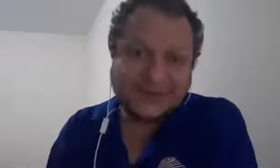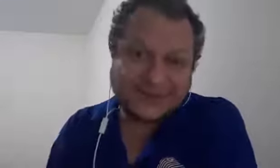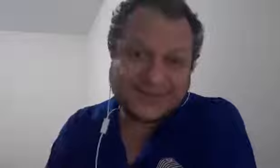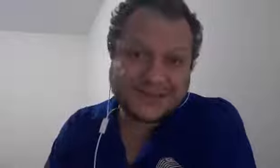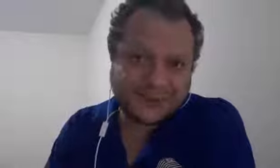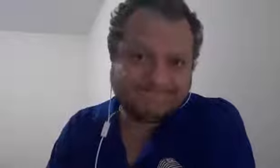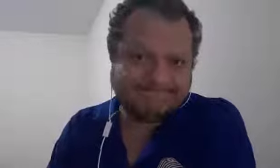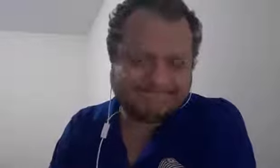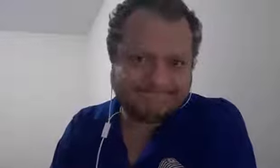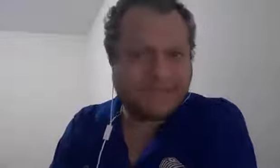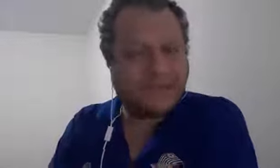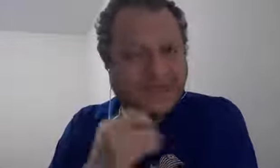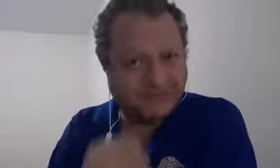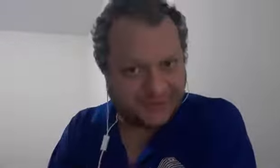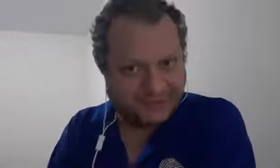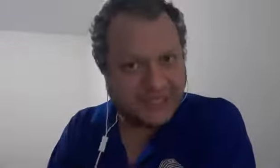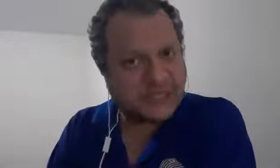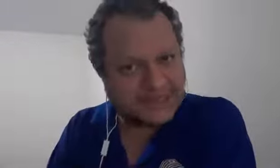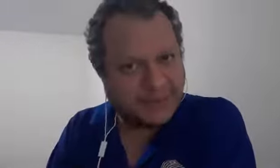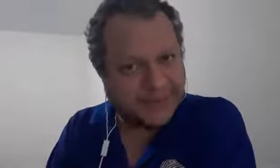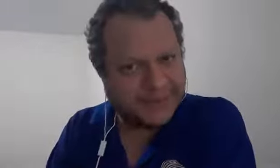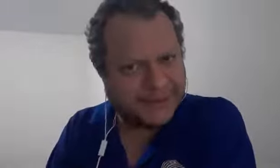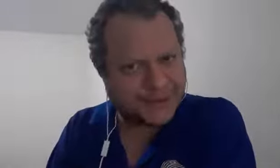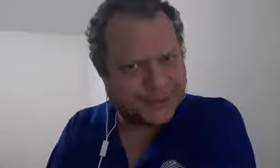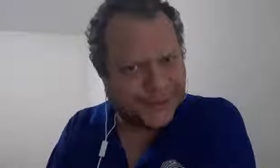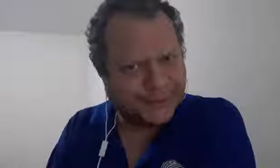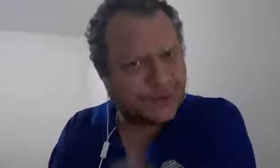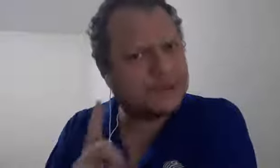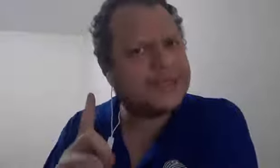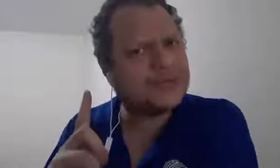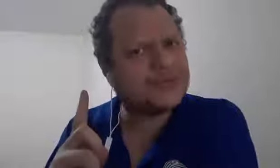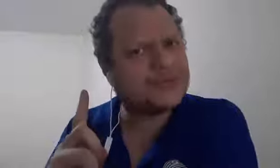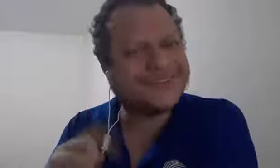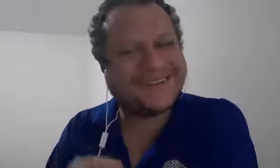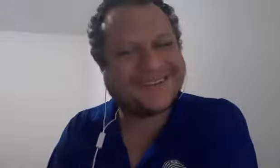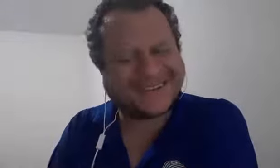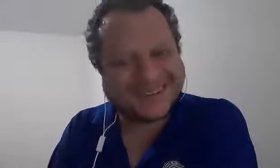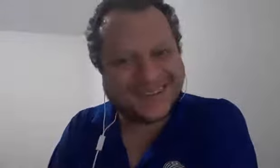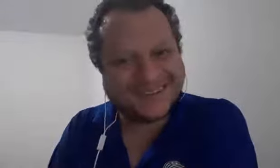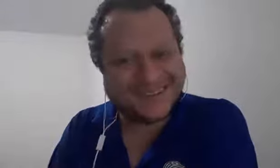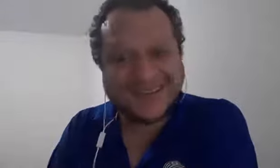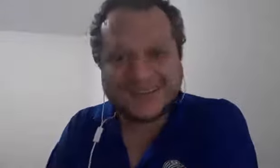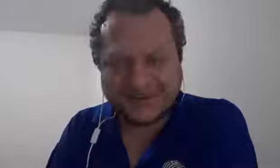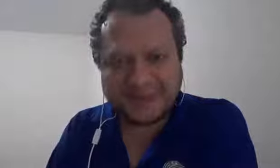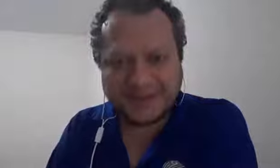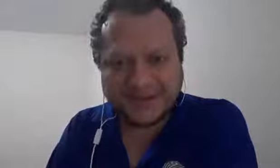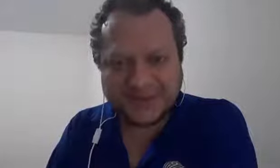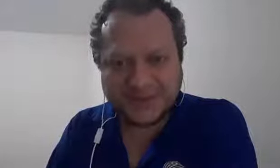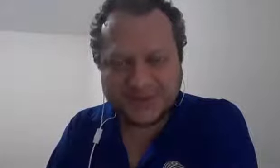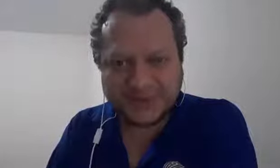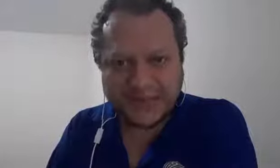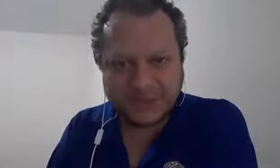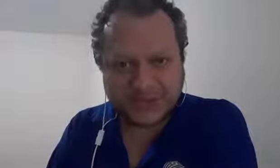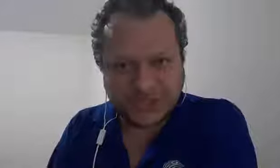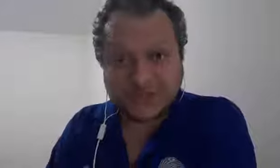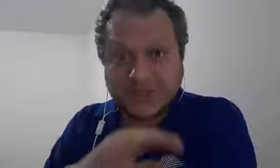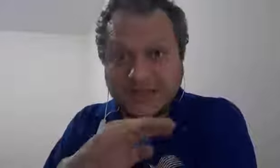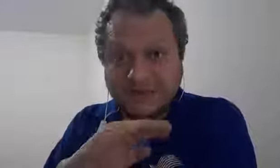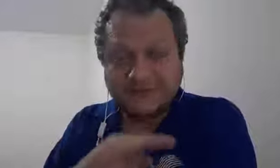UTIs estão... Bom, enfim, você já sabe na realidade, né? Todo mundo é adulto, tá certo? Então é importante nos cuidarmos disso.